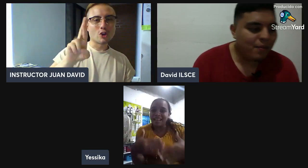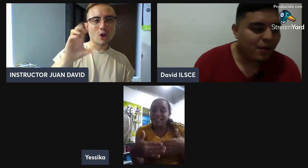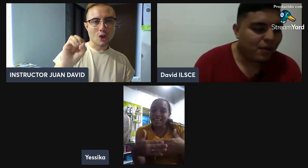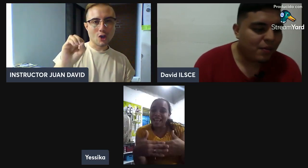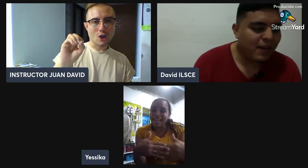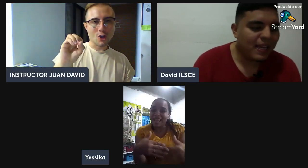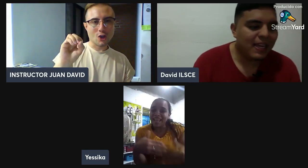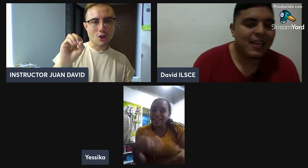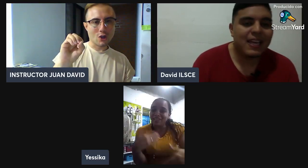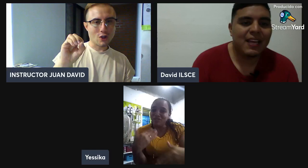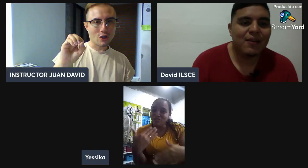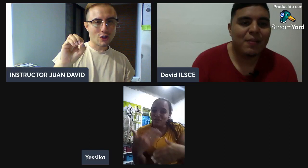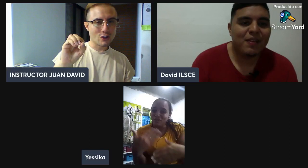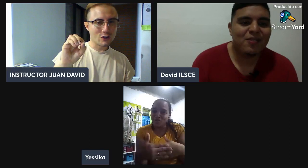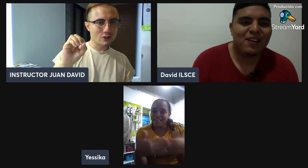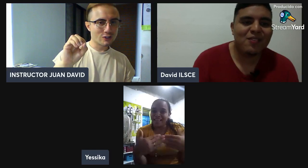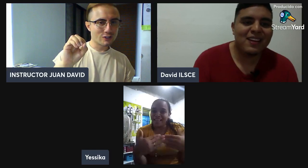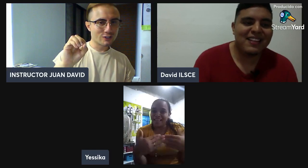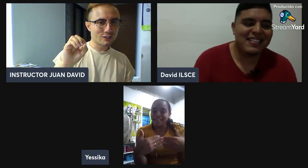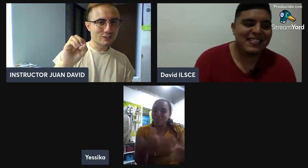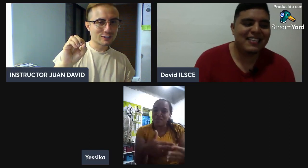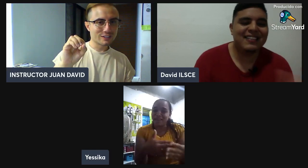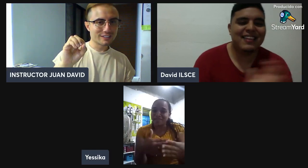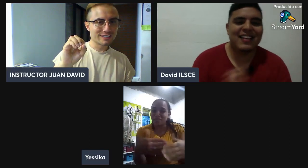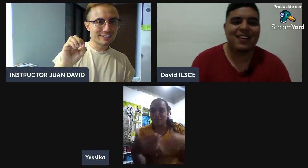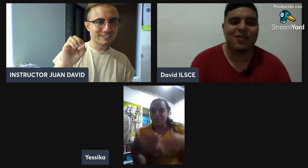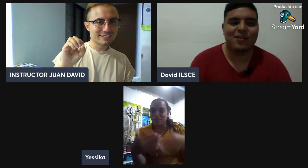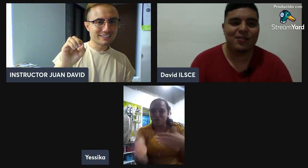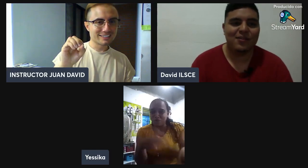Bueno, por aquí una persona con letras chinas dice que es loro.